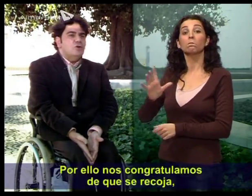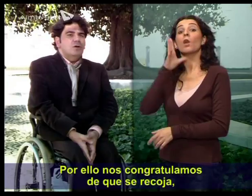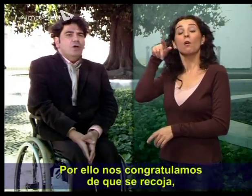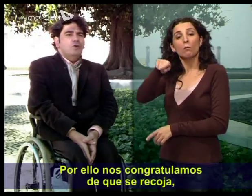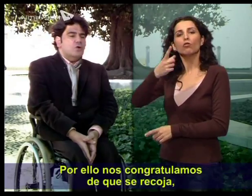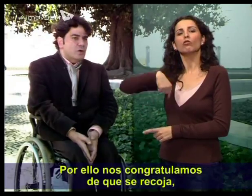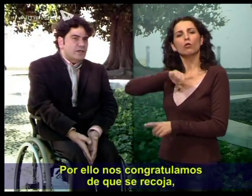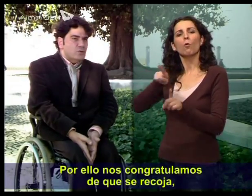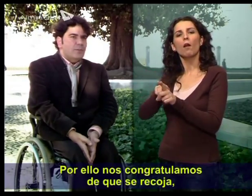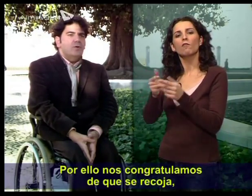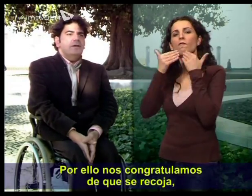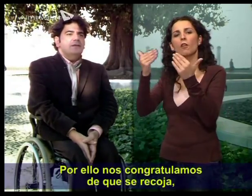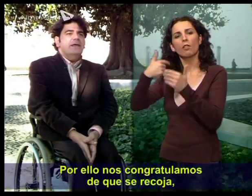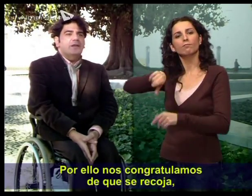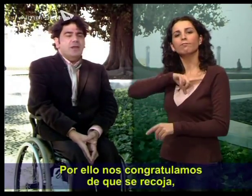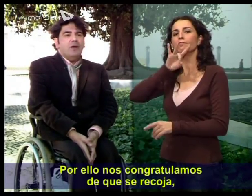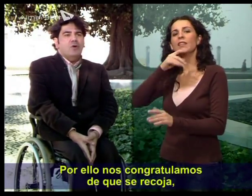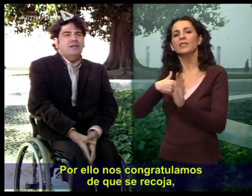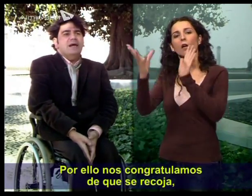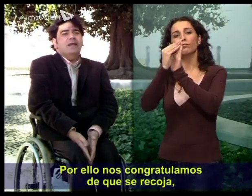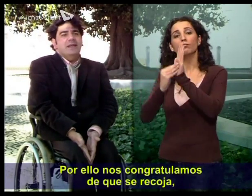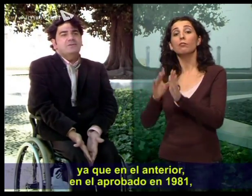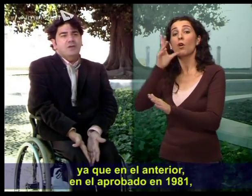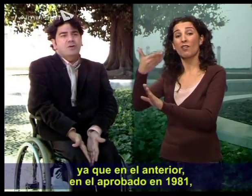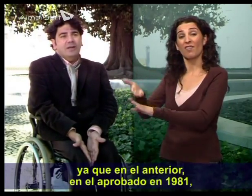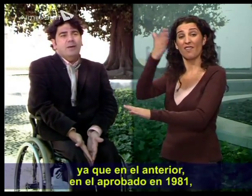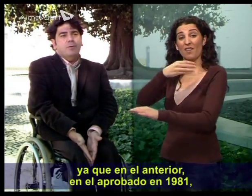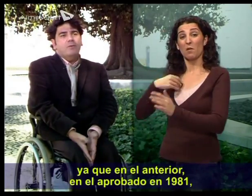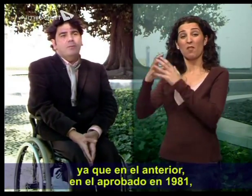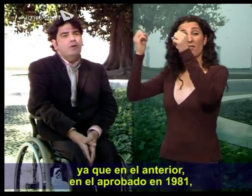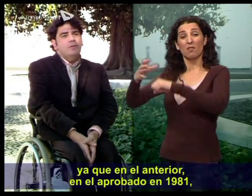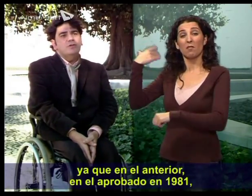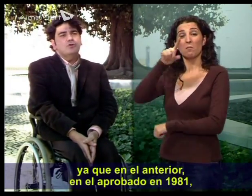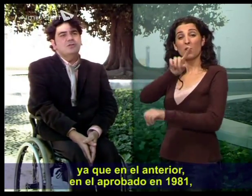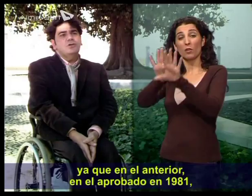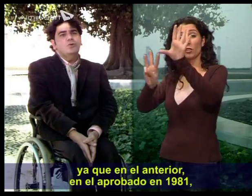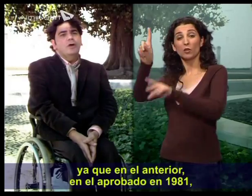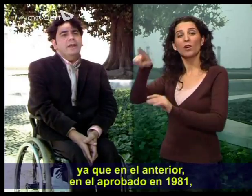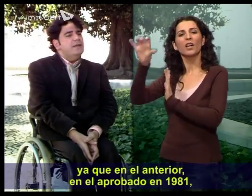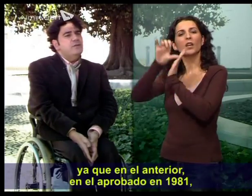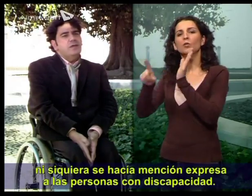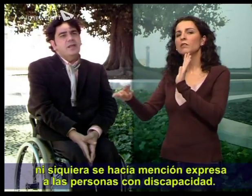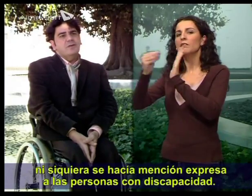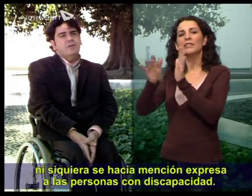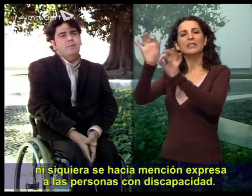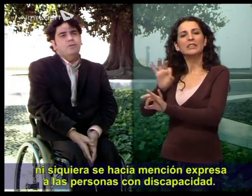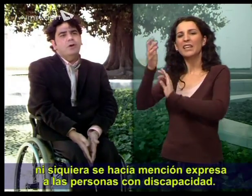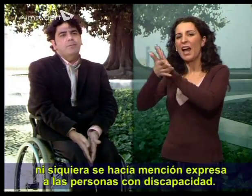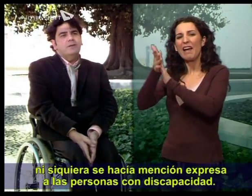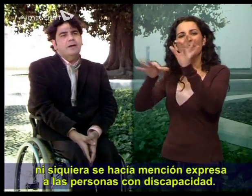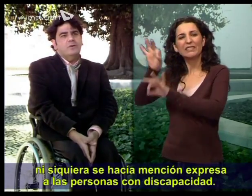Por ello nos congratulamos de que se recoja, ya que en el anterior, en el aprobado en 1981,